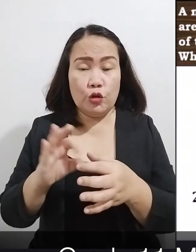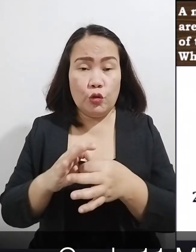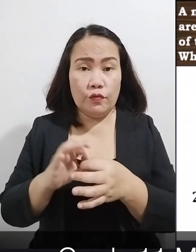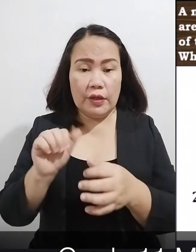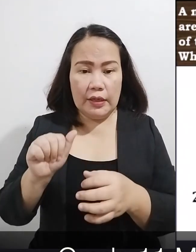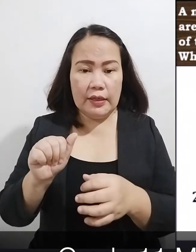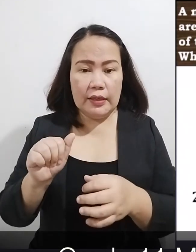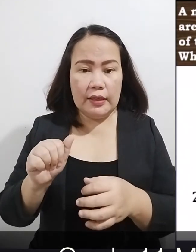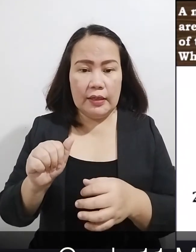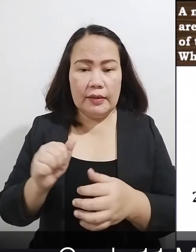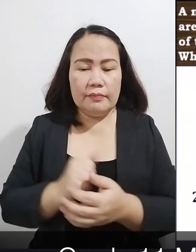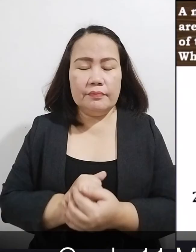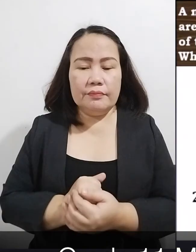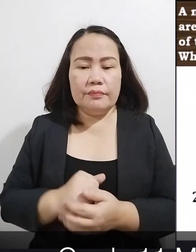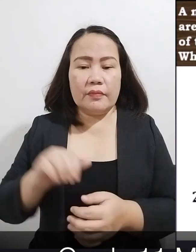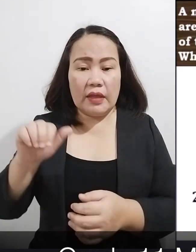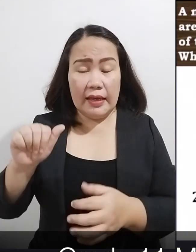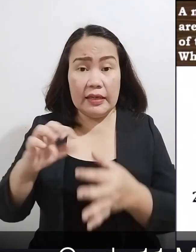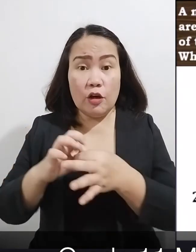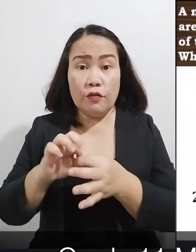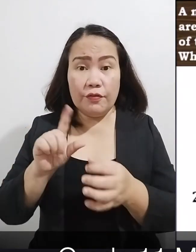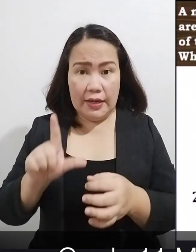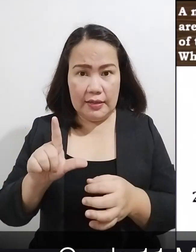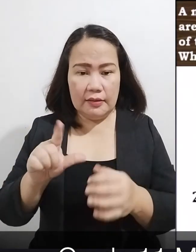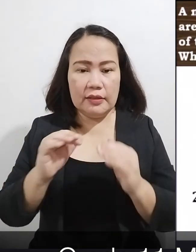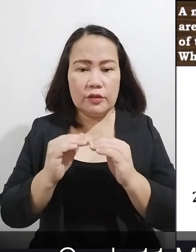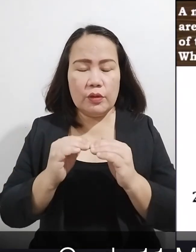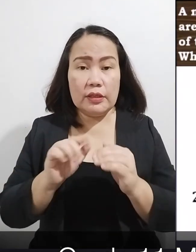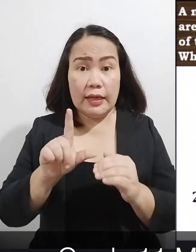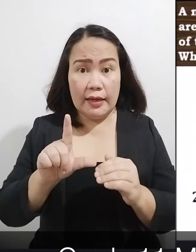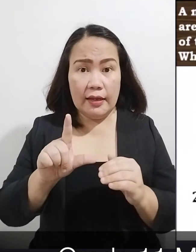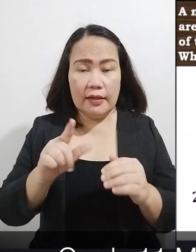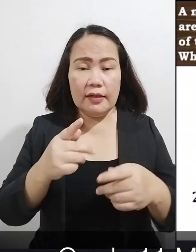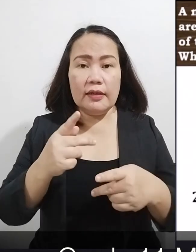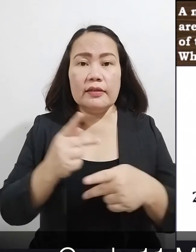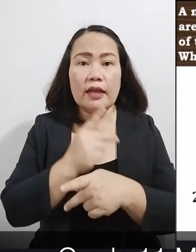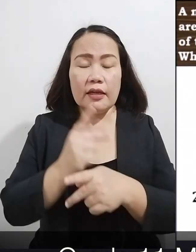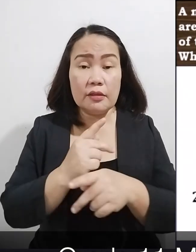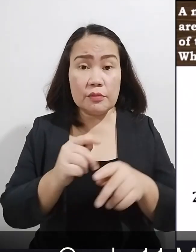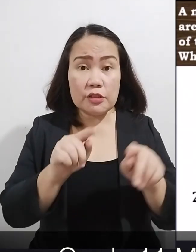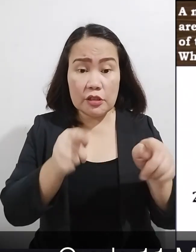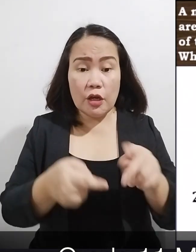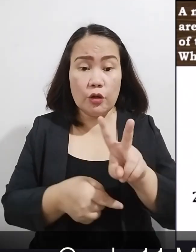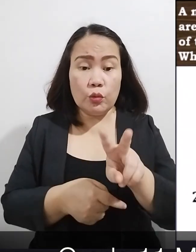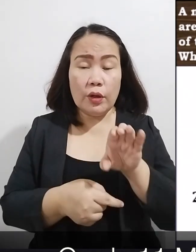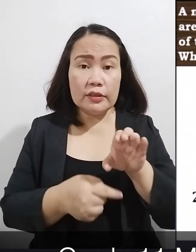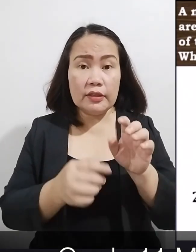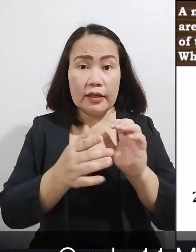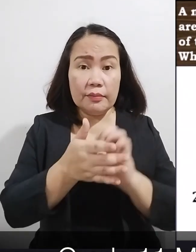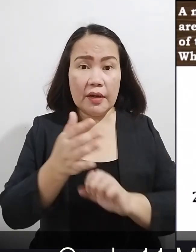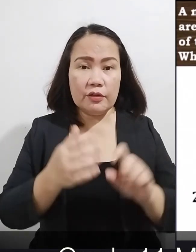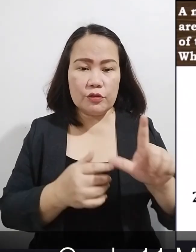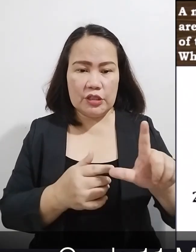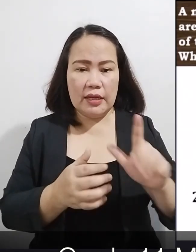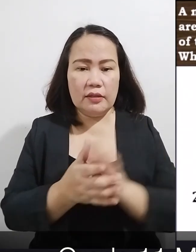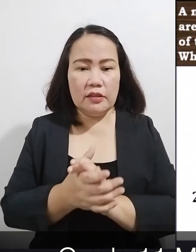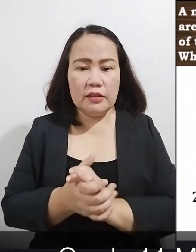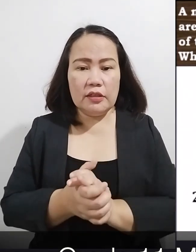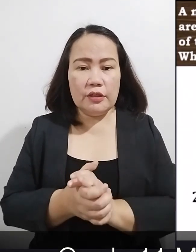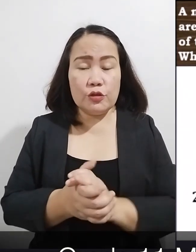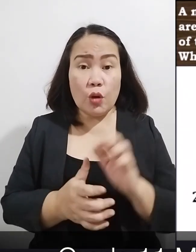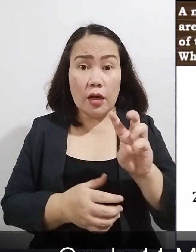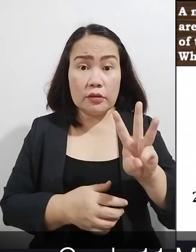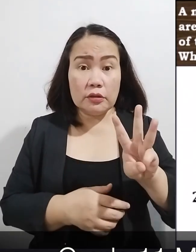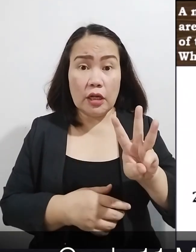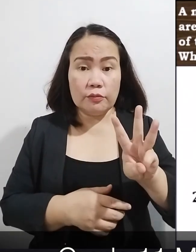sa length, that is A of L equals L times 200 minus L. So yung